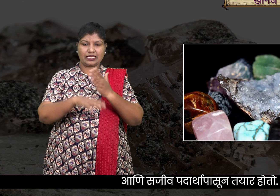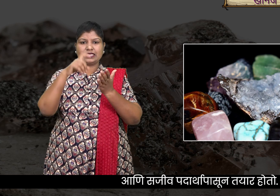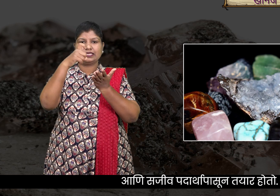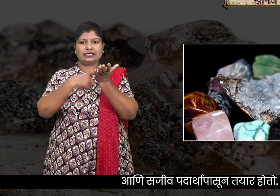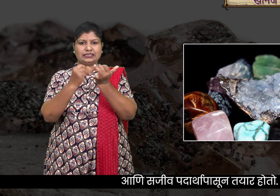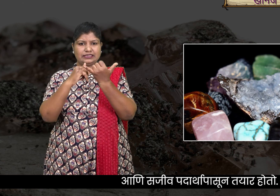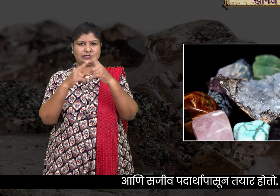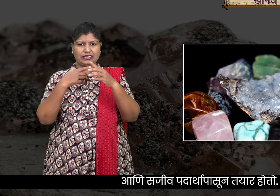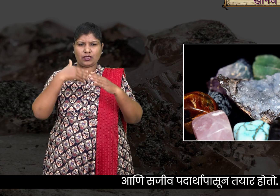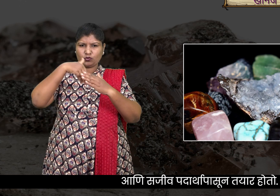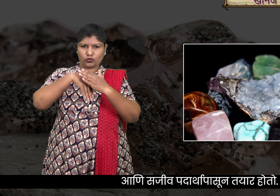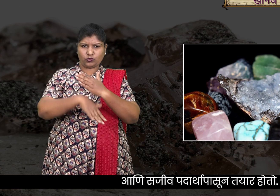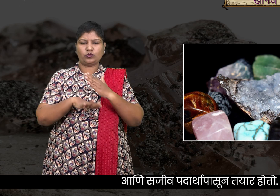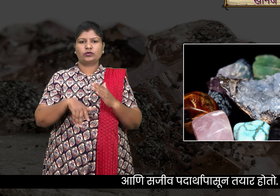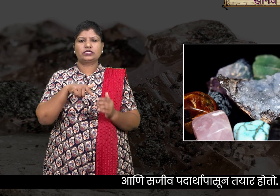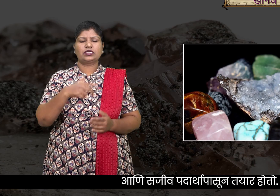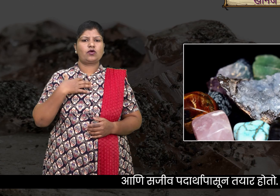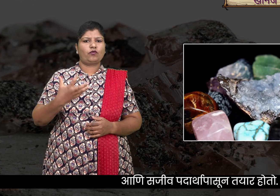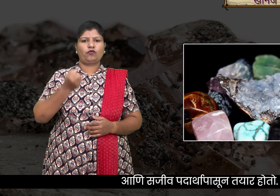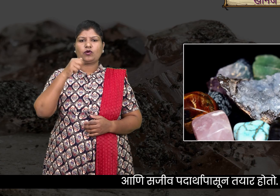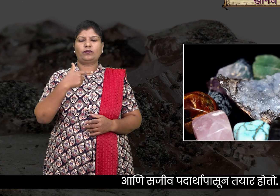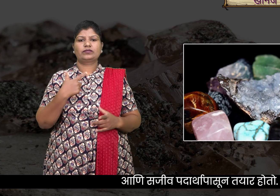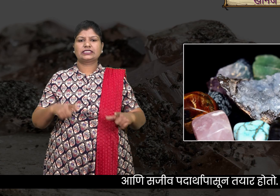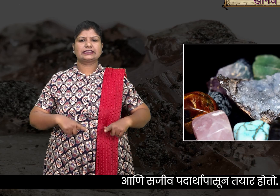आणि सजीव पदार्थांपासून तयार होतो.